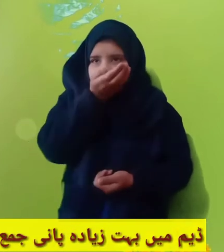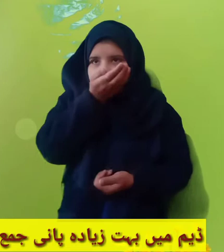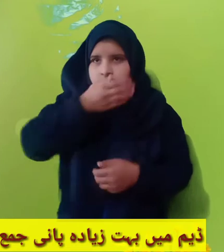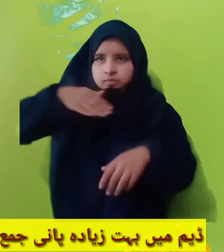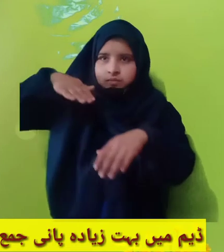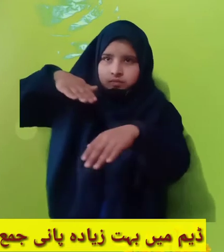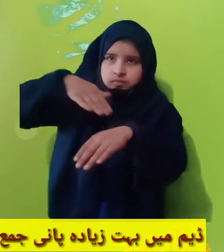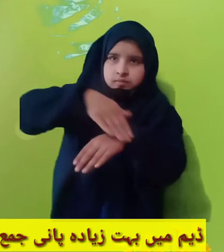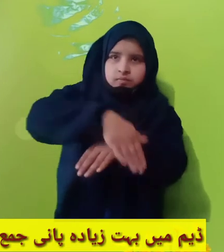डैम,